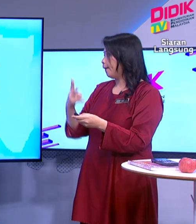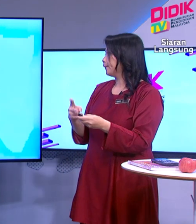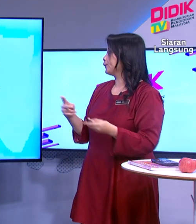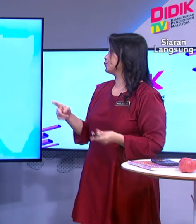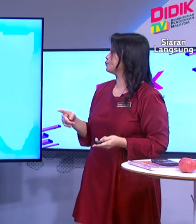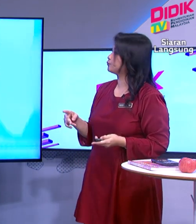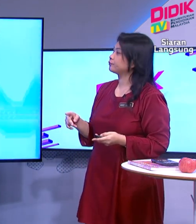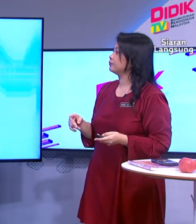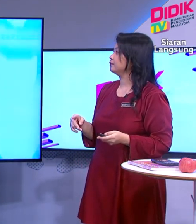tengok